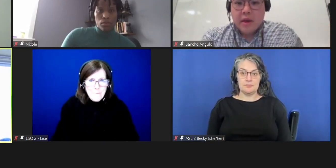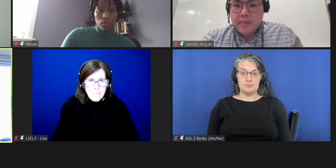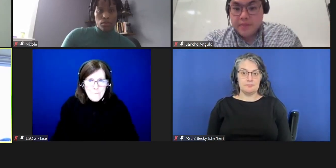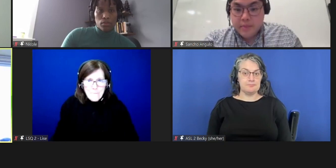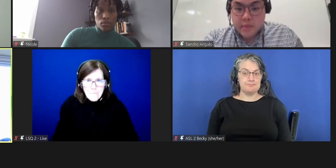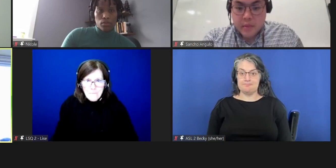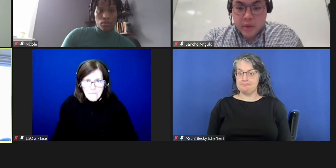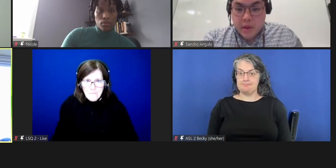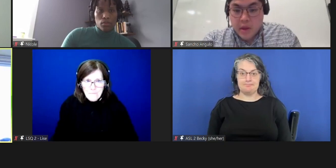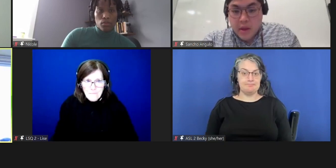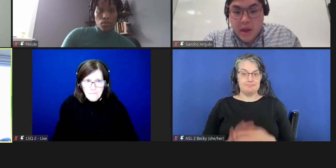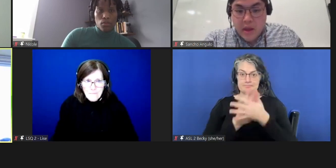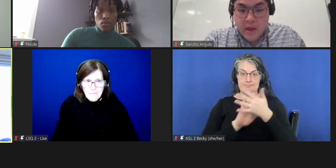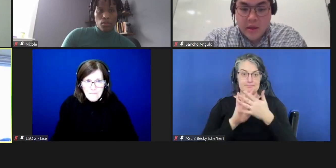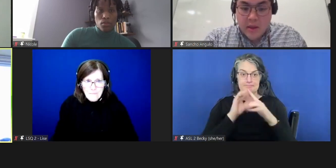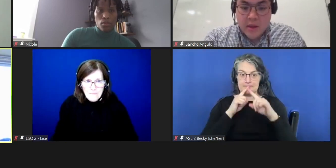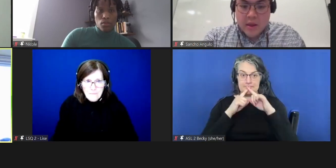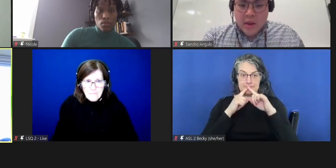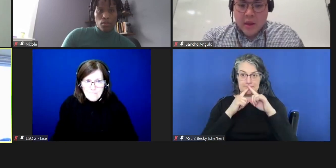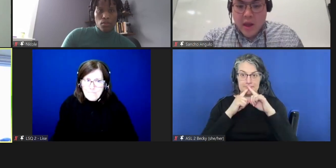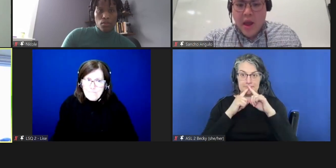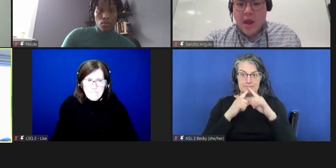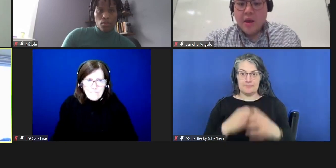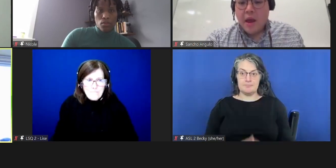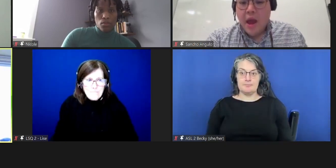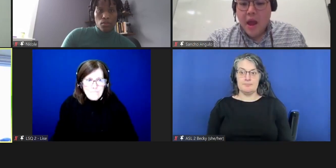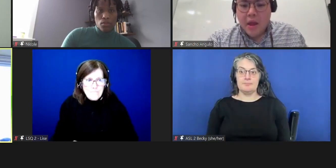Oui, malheureusement inaudible.